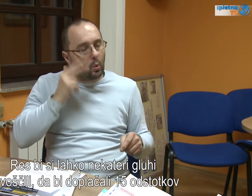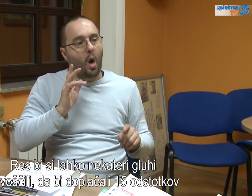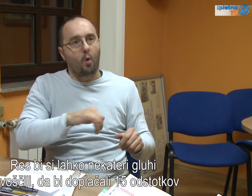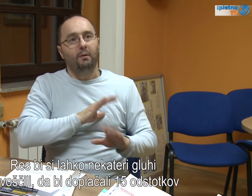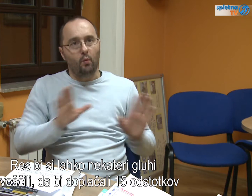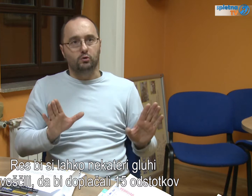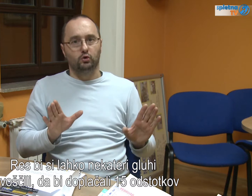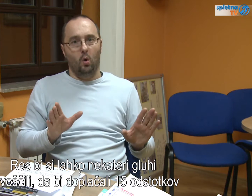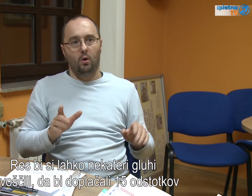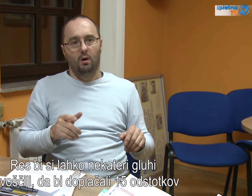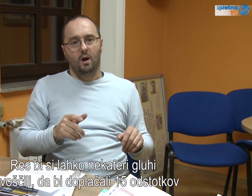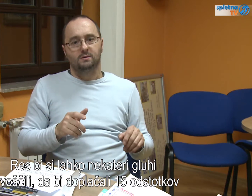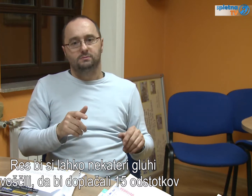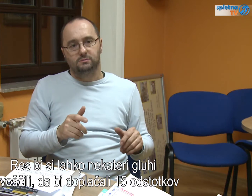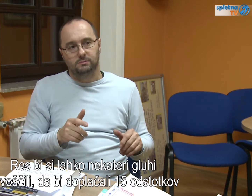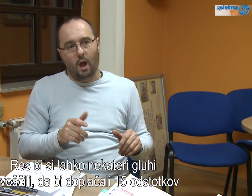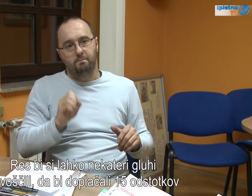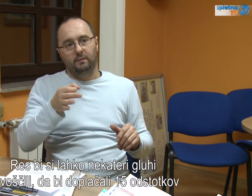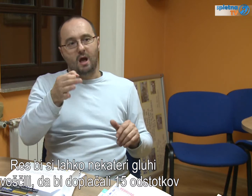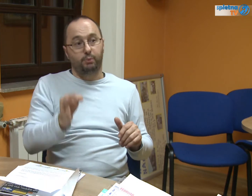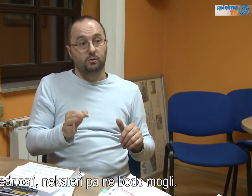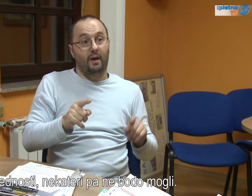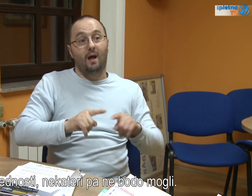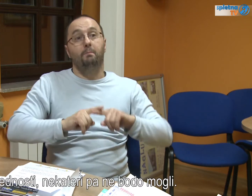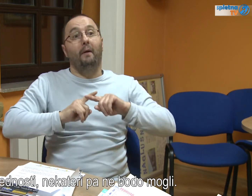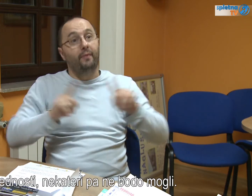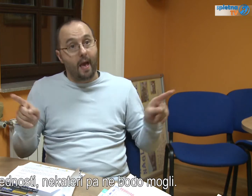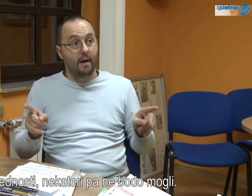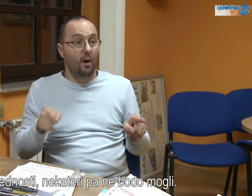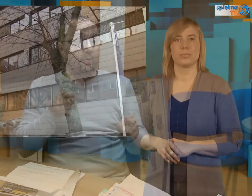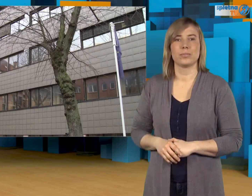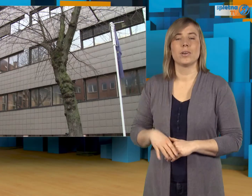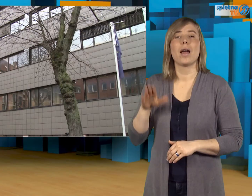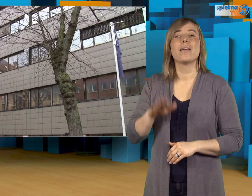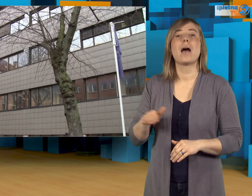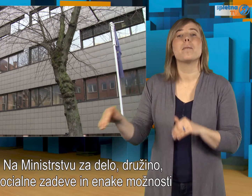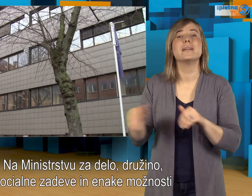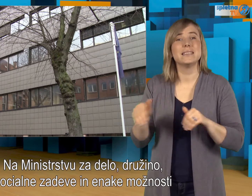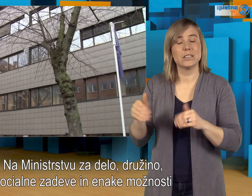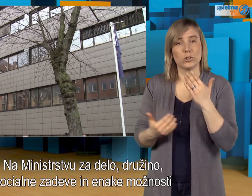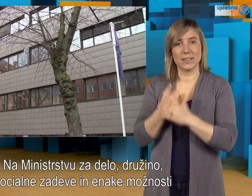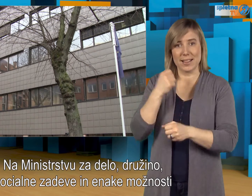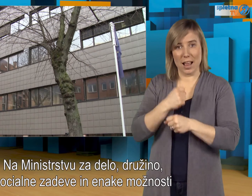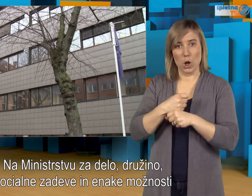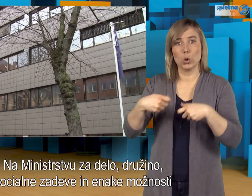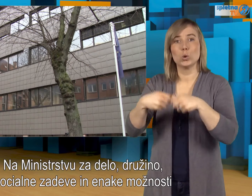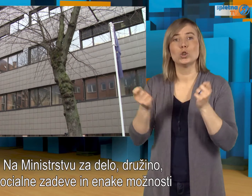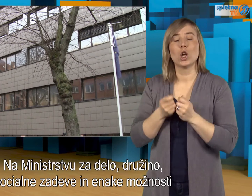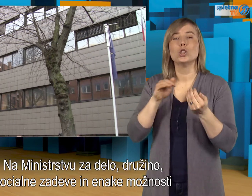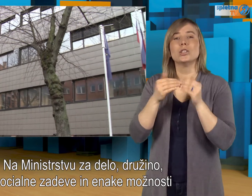lahko plagotijo, da je pa ne. Na Ministrstvu za delo, družino, socialne